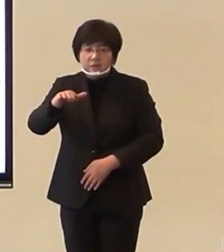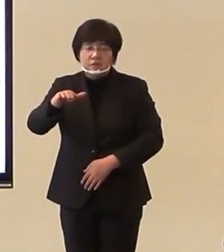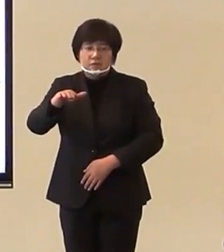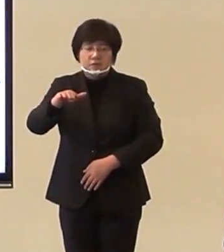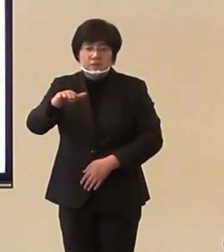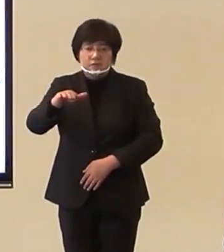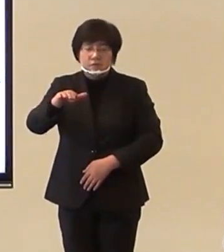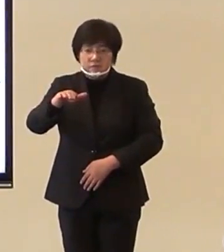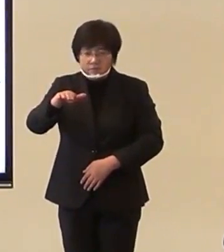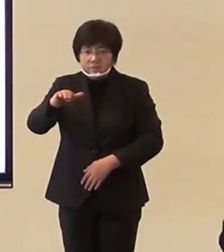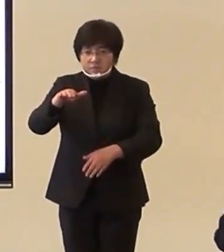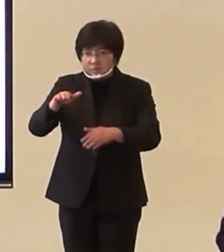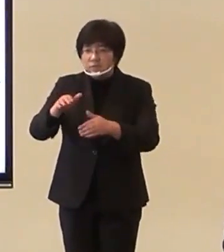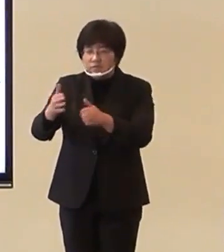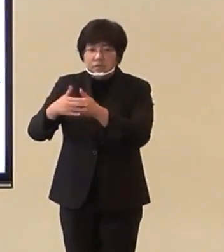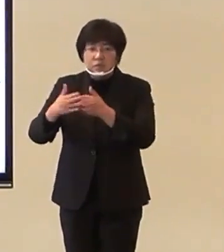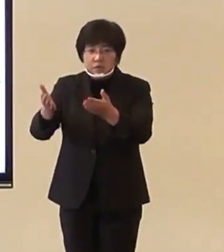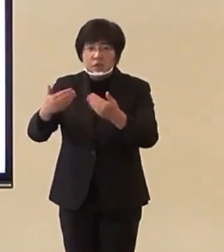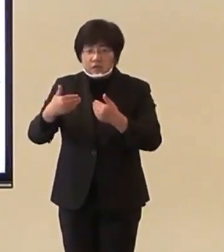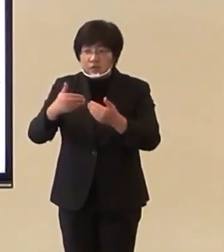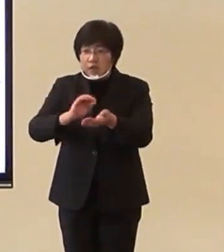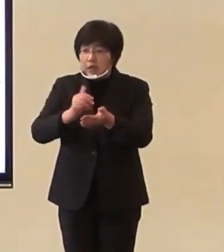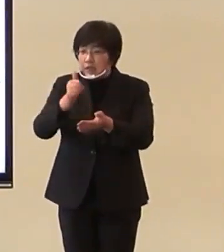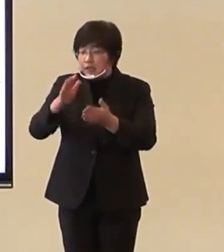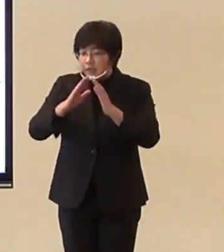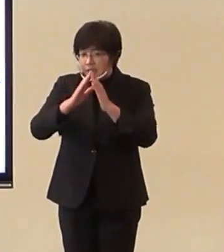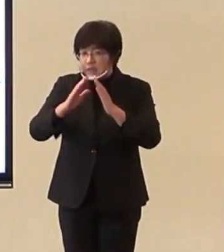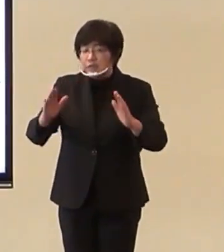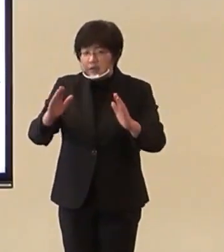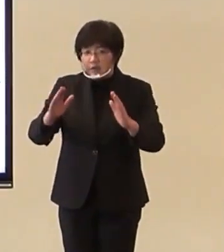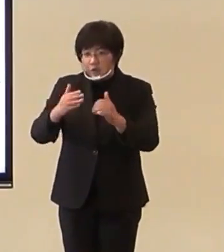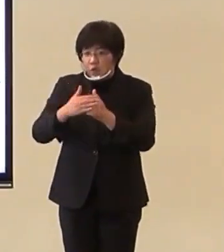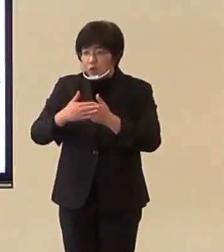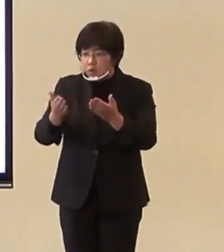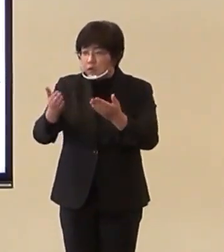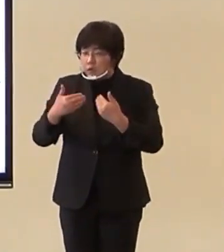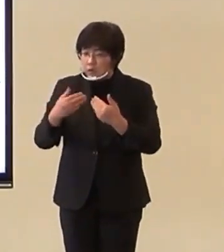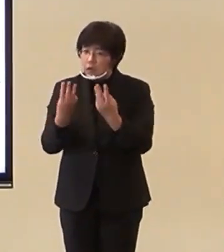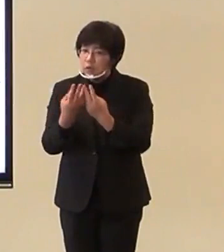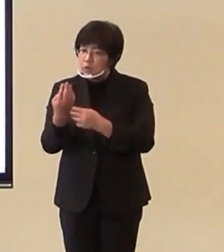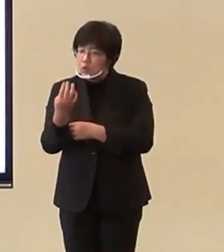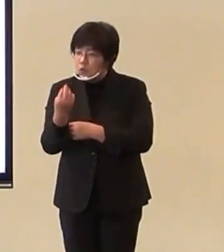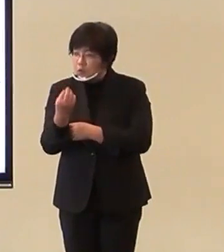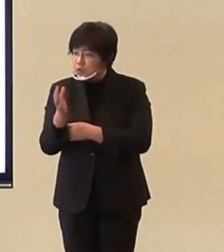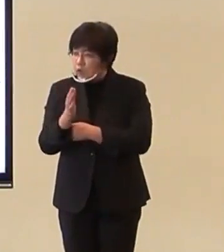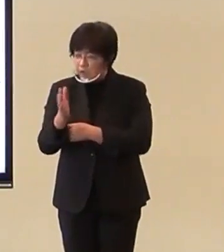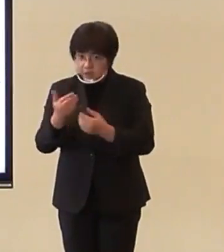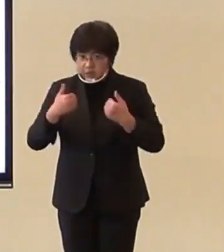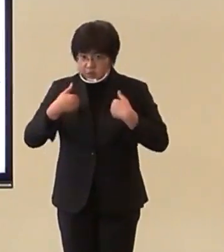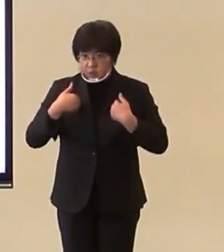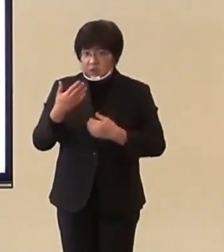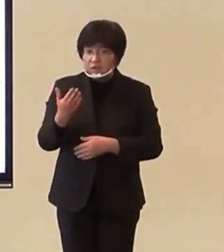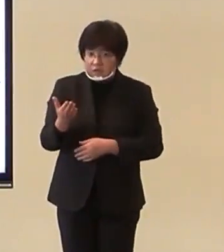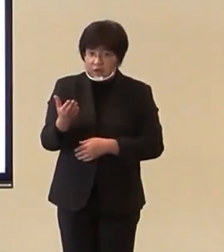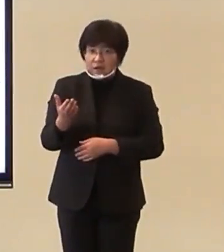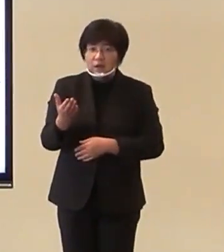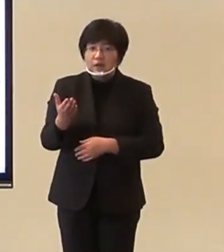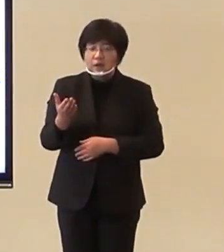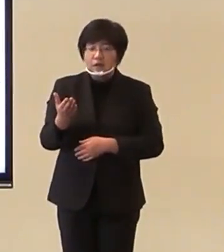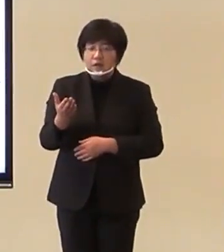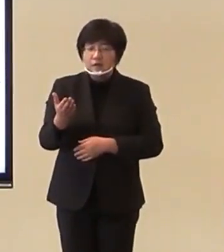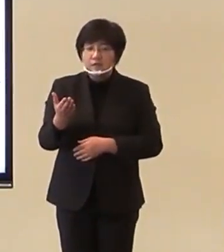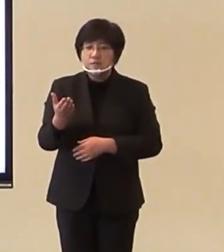るというふうにお話はありましたが、具体的にどれだけの医師の方が協力していただかないとこれだけ進められないのかということ